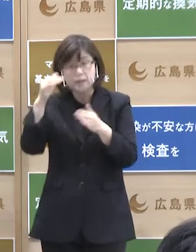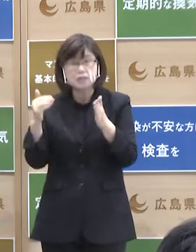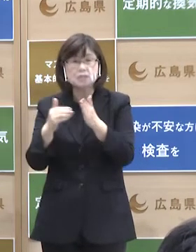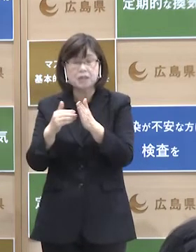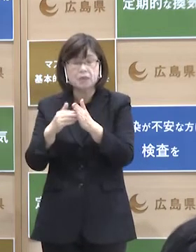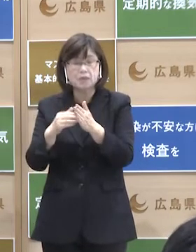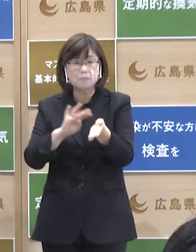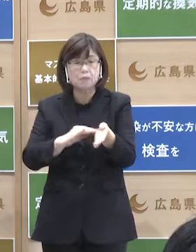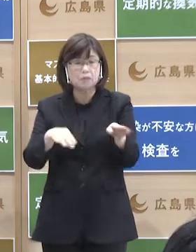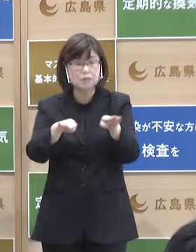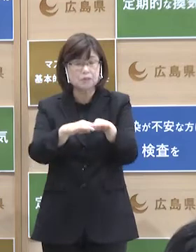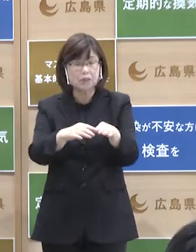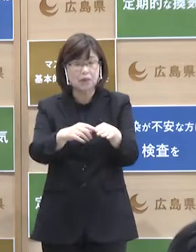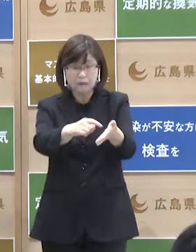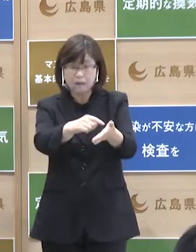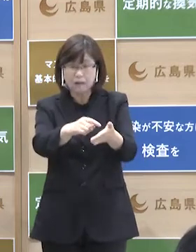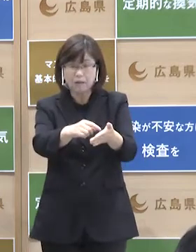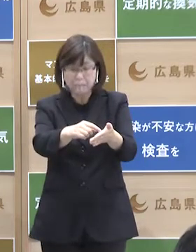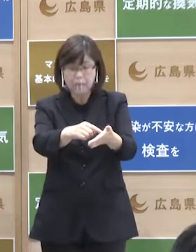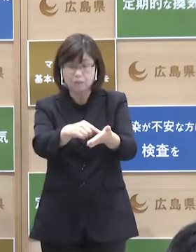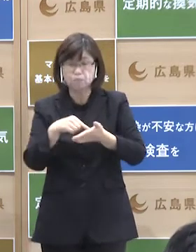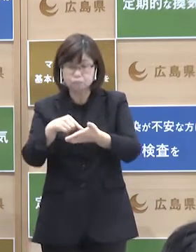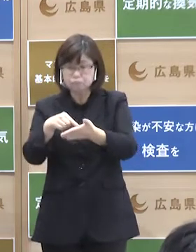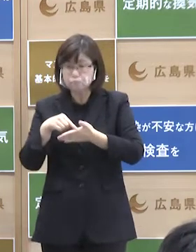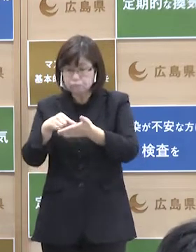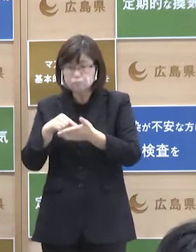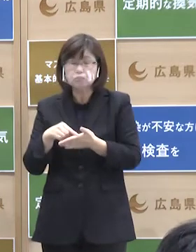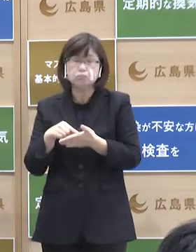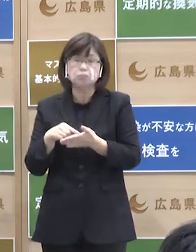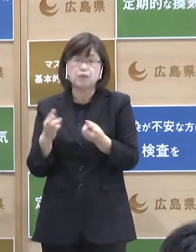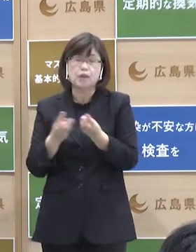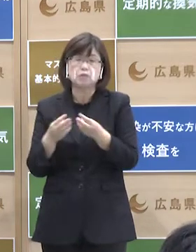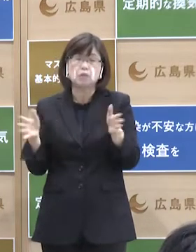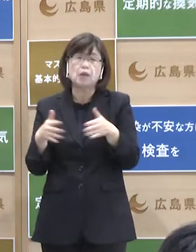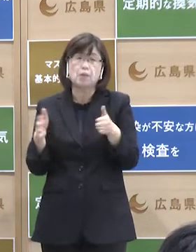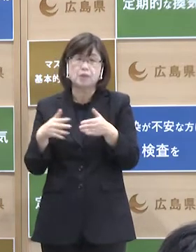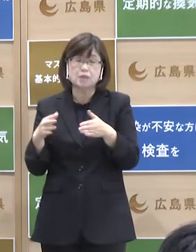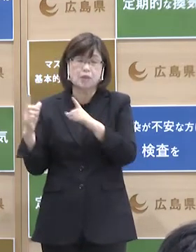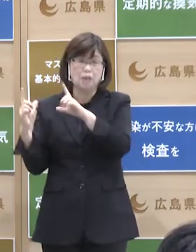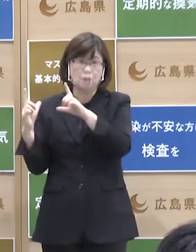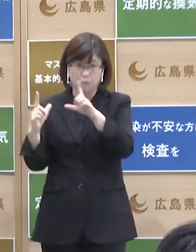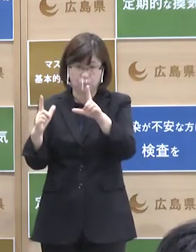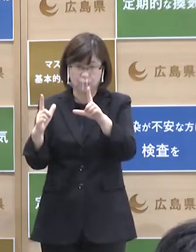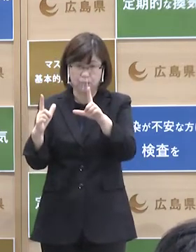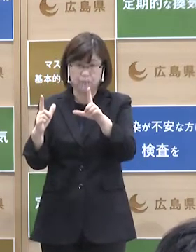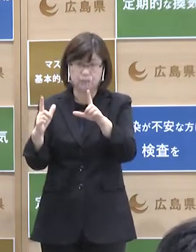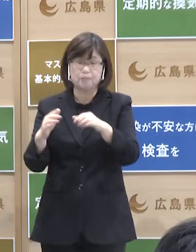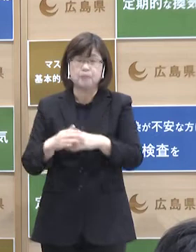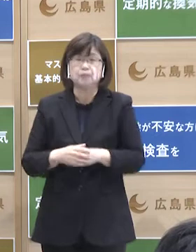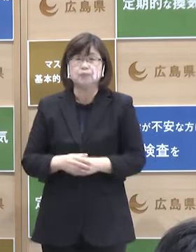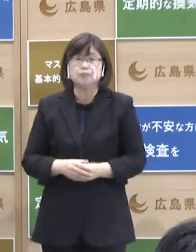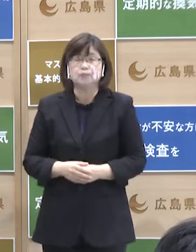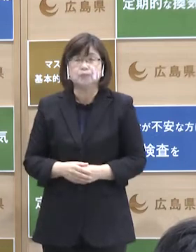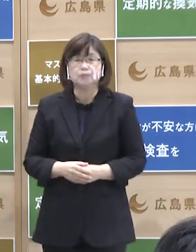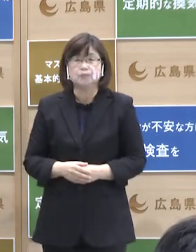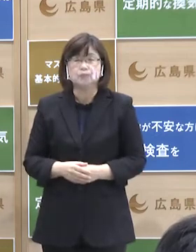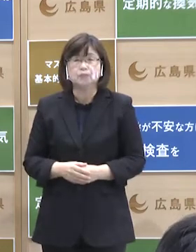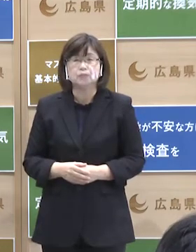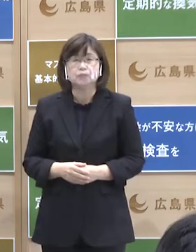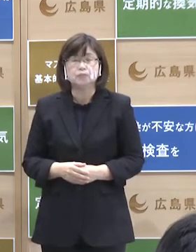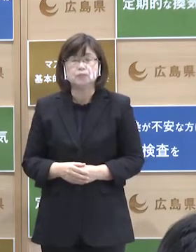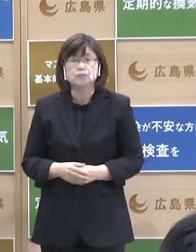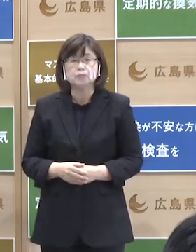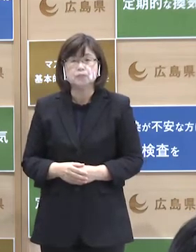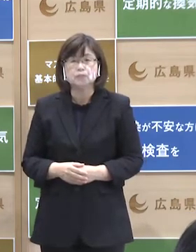ものをこう公表すると、24時から24時、0時から24時までということなんです